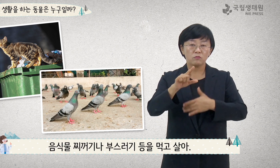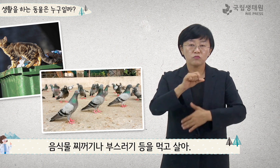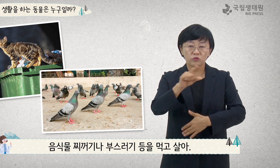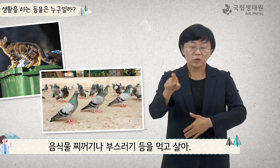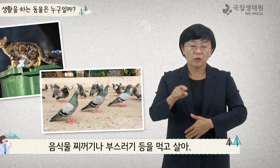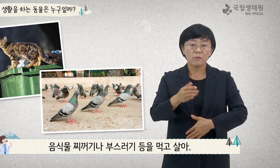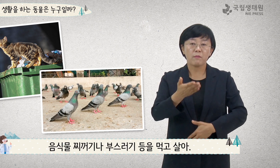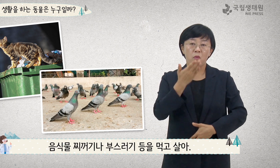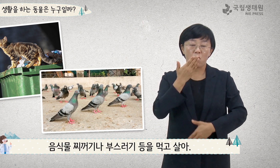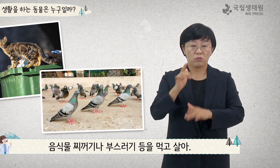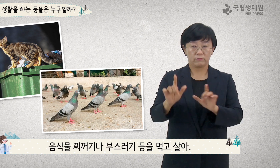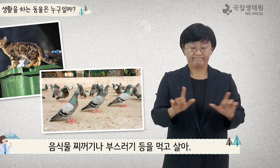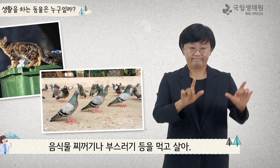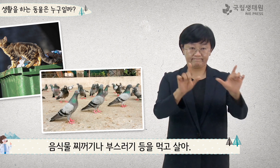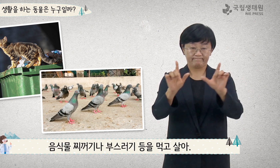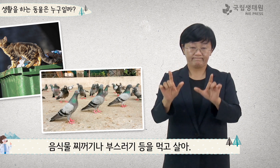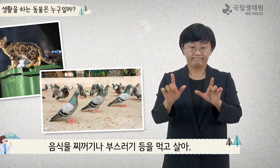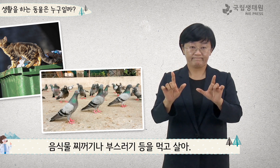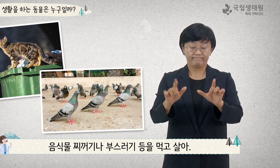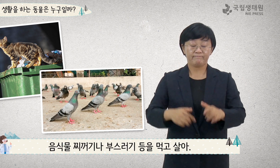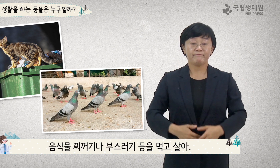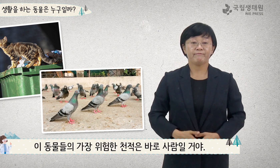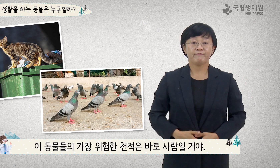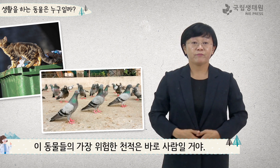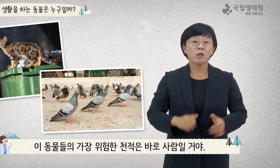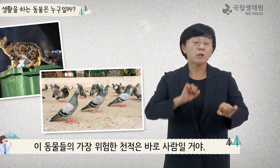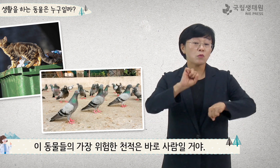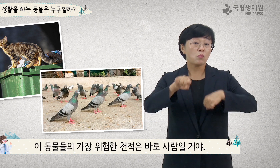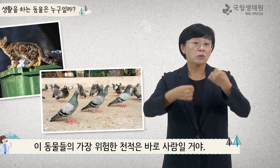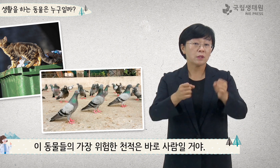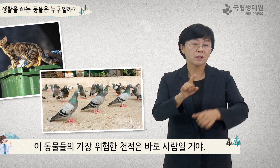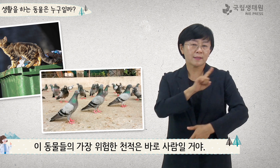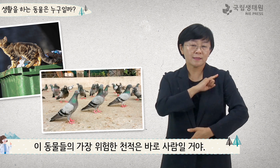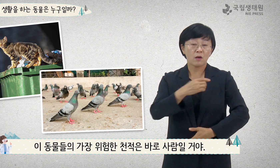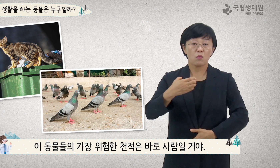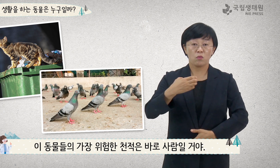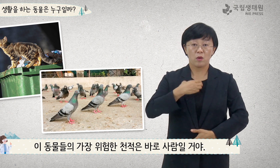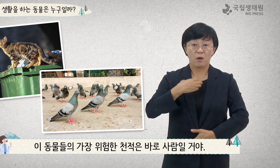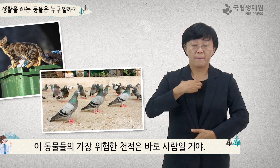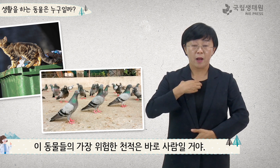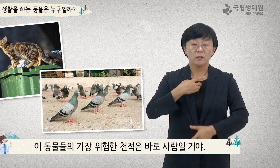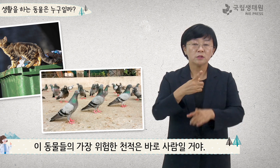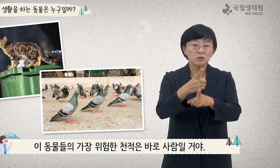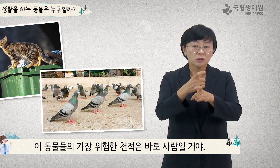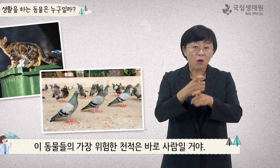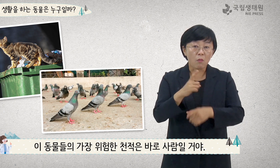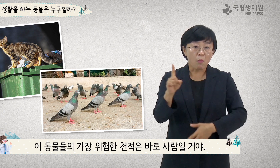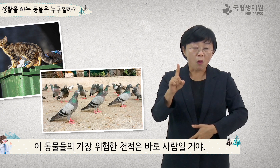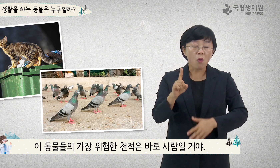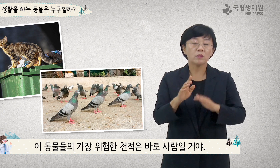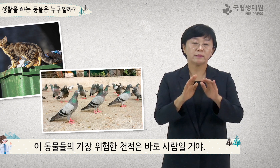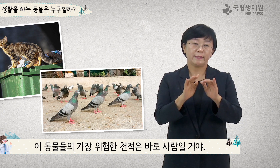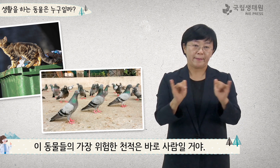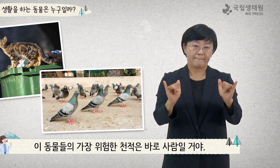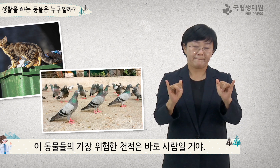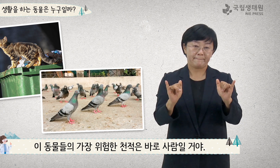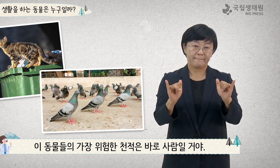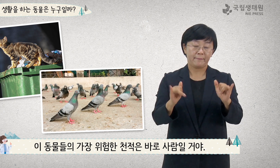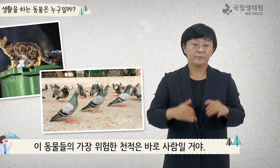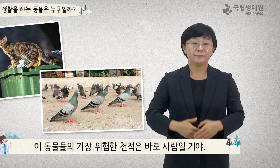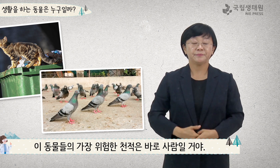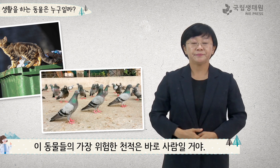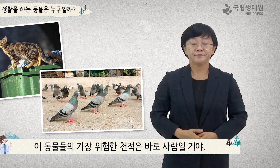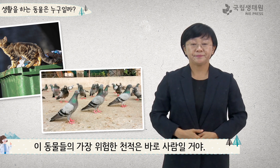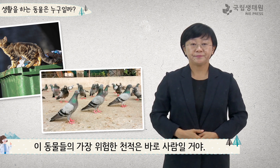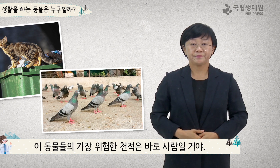음식물 찌꺼기나 부스러기 등을 먹고 살아. 이 동물들의 가장 위험한 천적은 바로 사람일 거야.